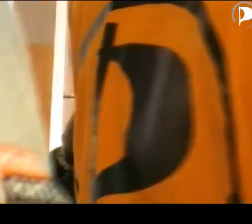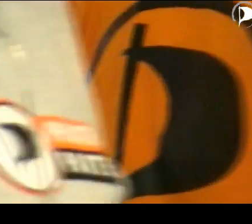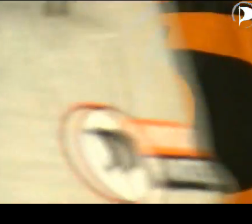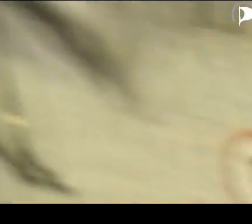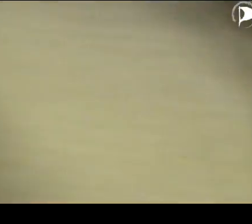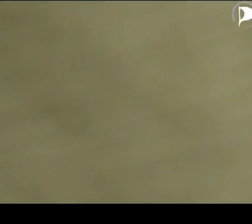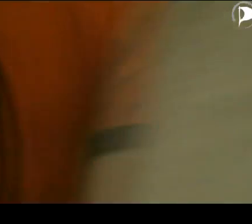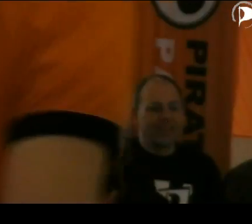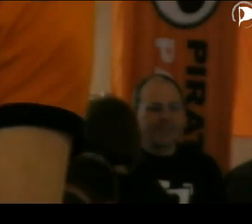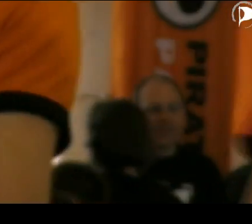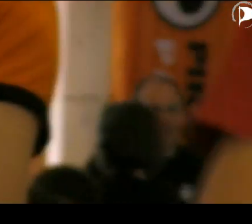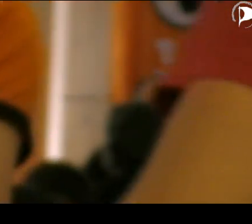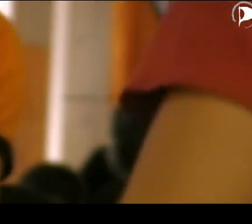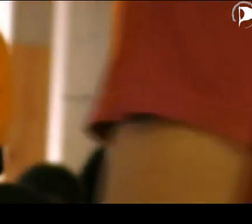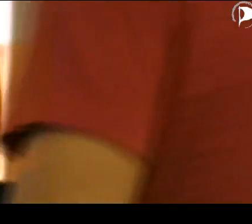andere bereiche